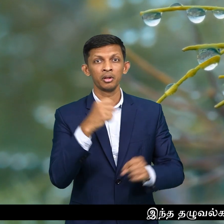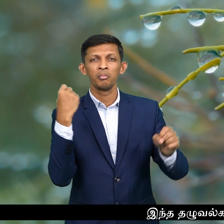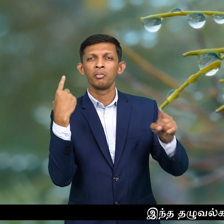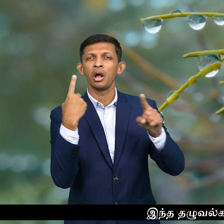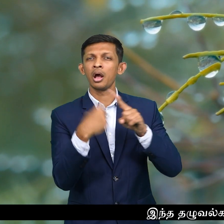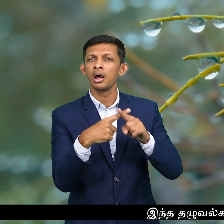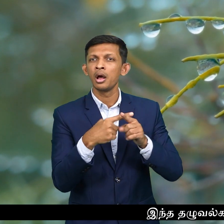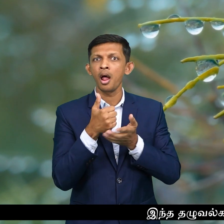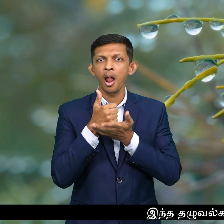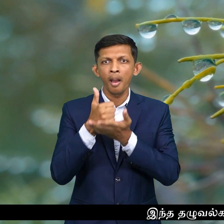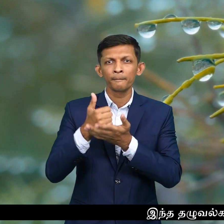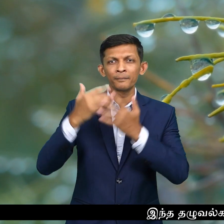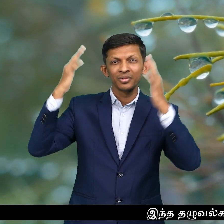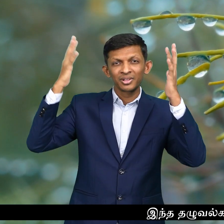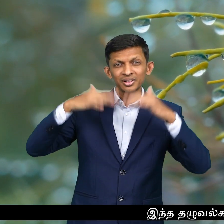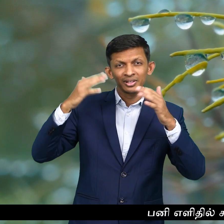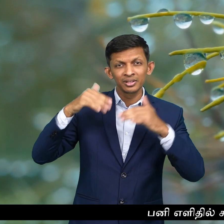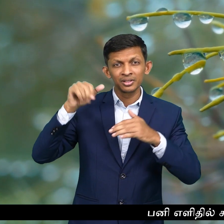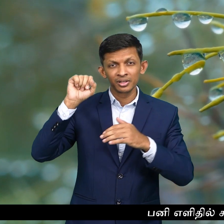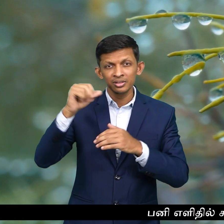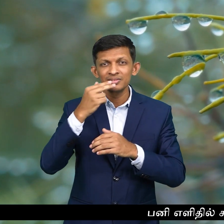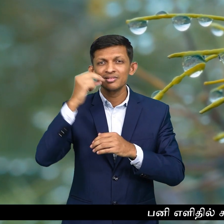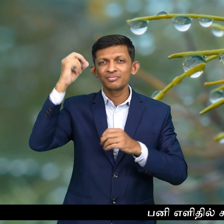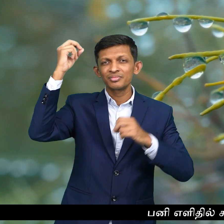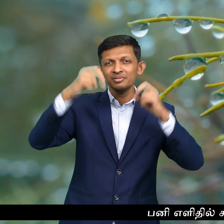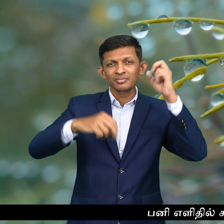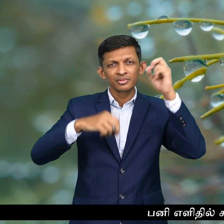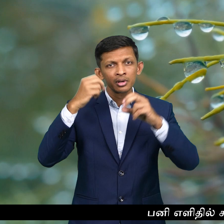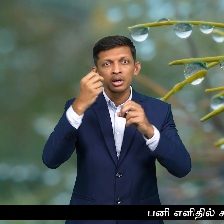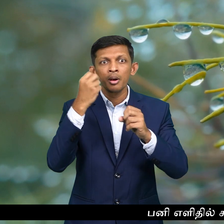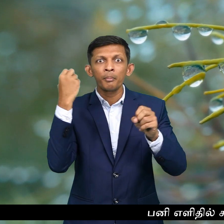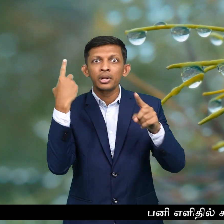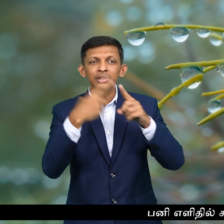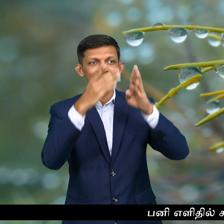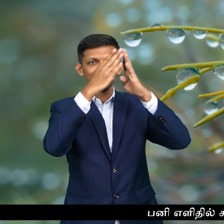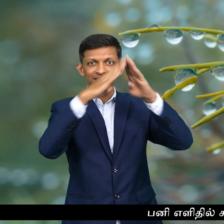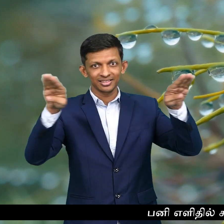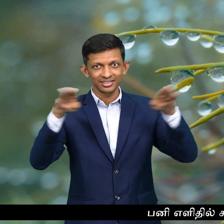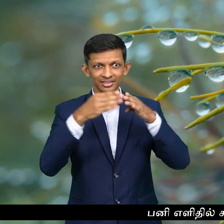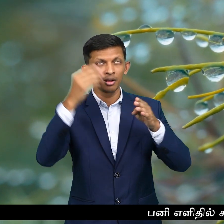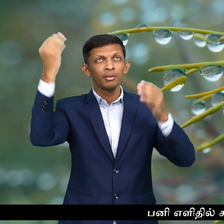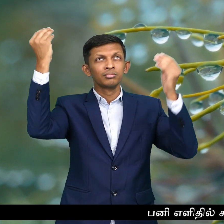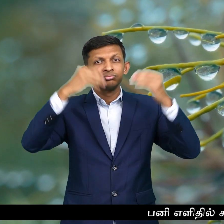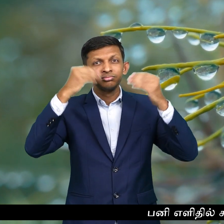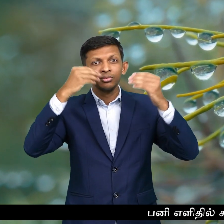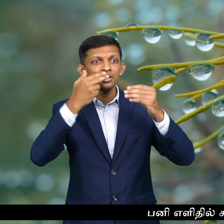இந்த தழுவல்கள் மழைநீர் மற்றும் பனி எளிதில் சரிய உதவுகின்றன.